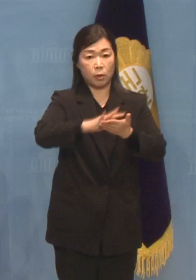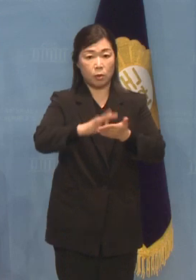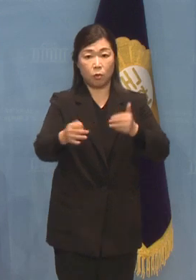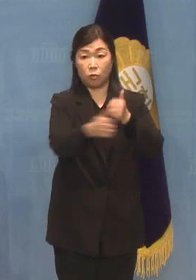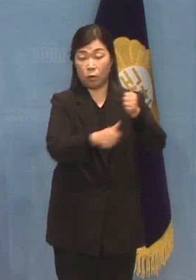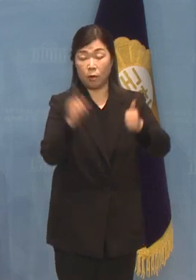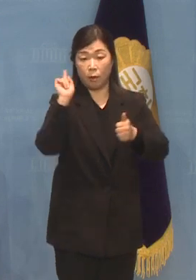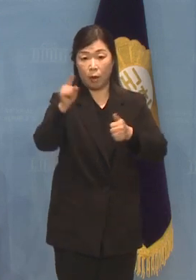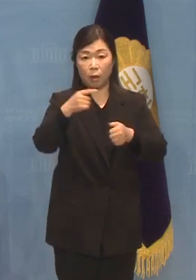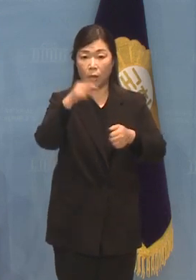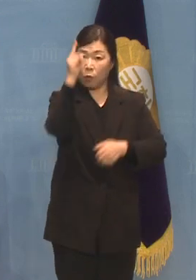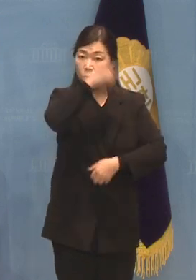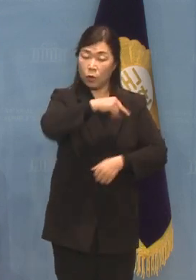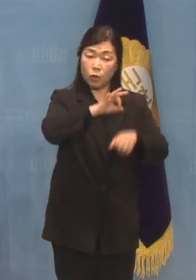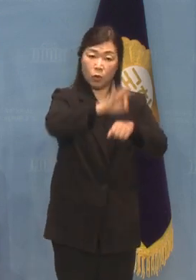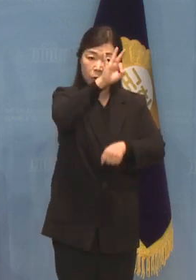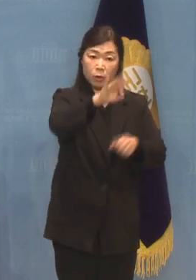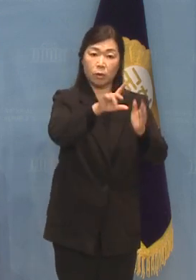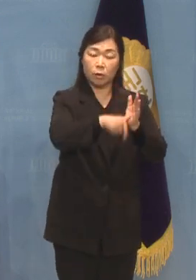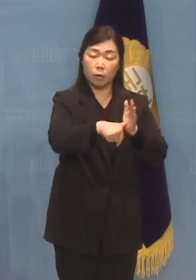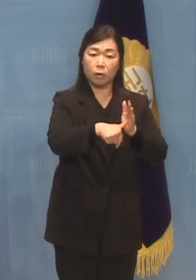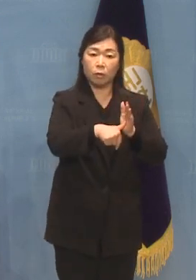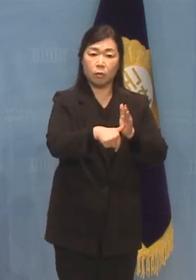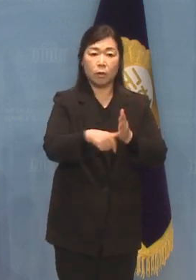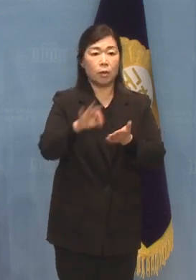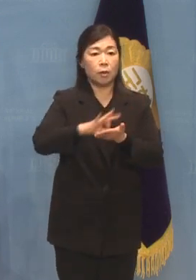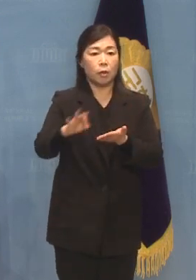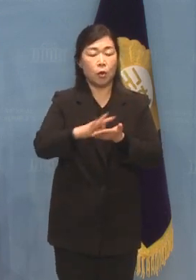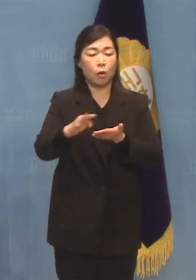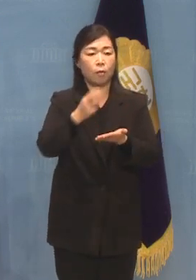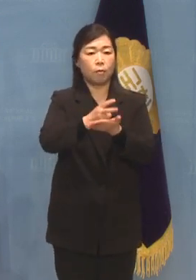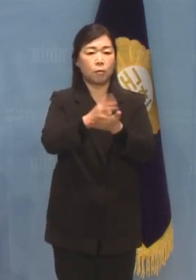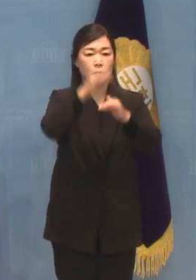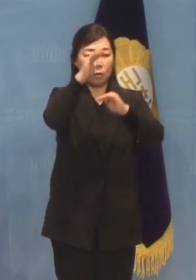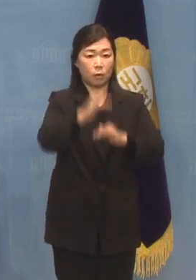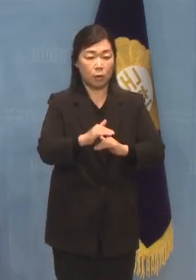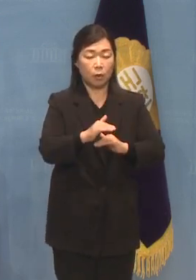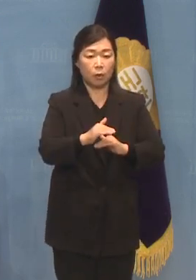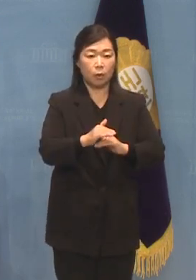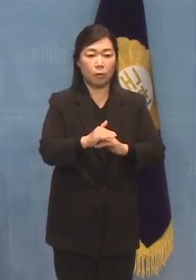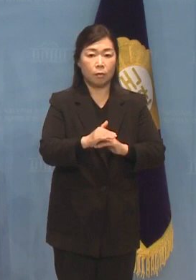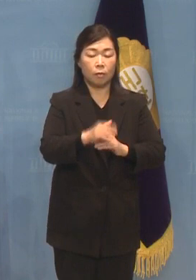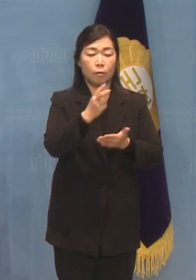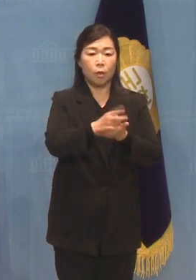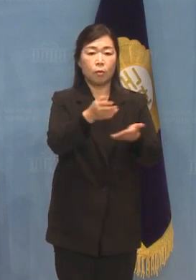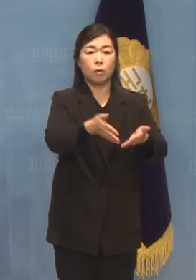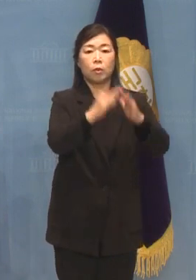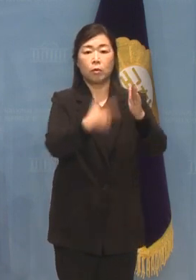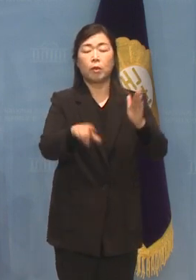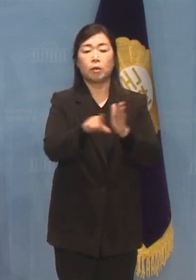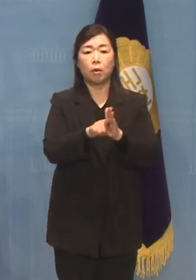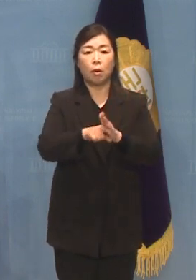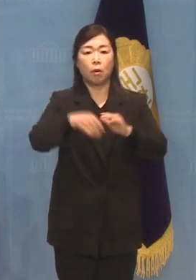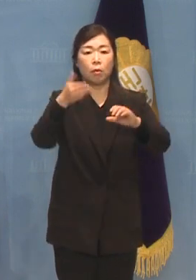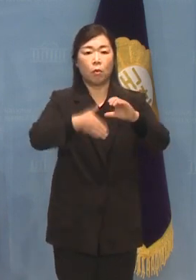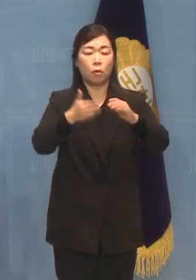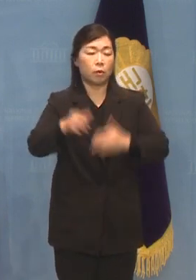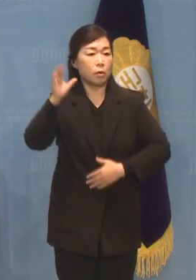기획재정위원회는 내일 오전 10시에 재정준칙 도입에 관한 공청회를 개최합니다.